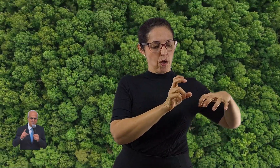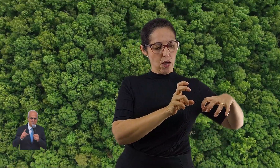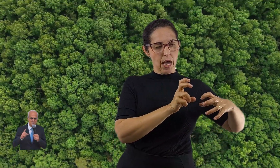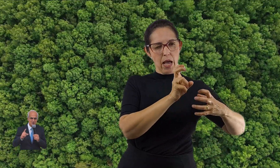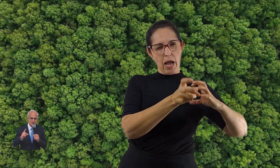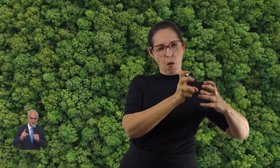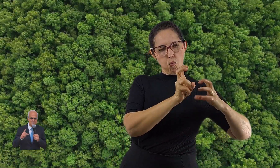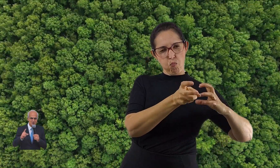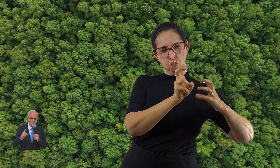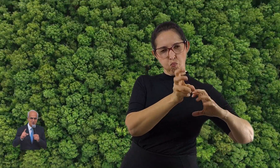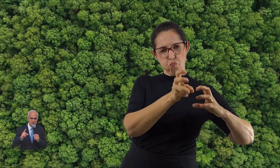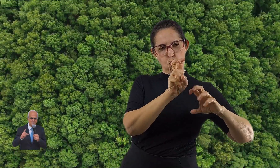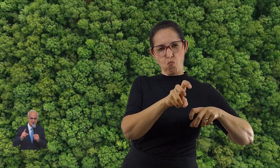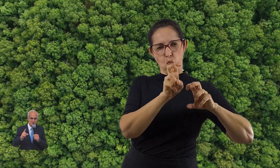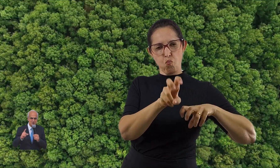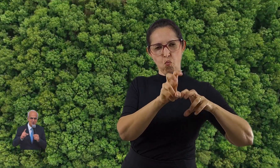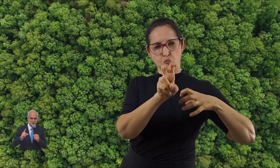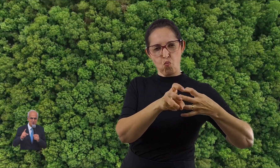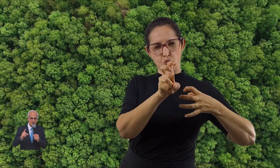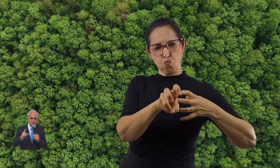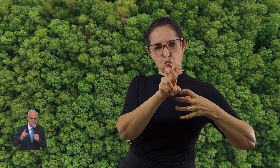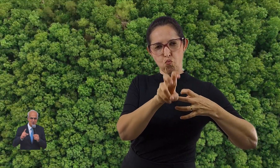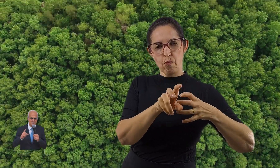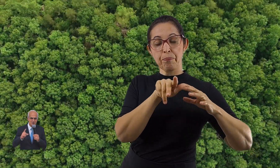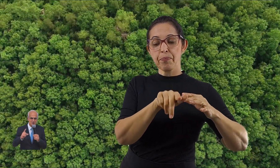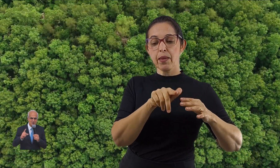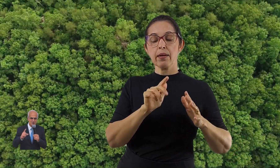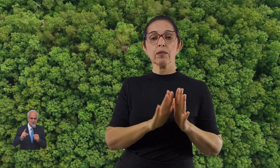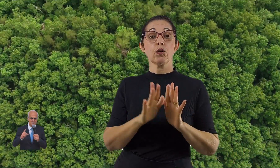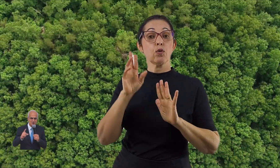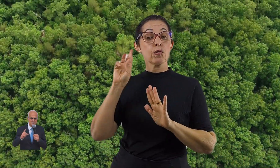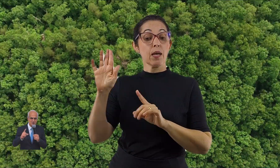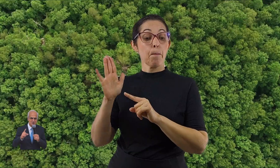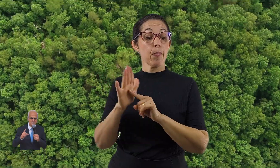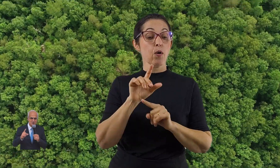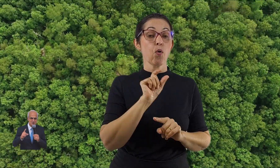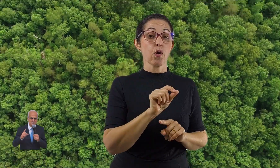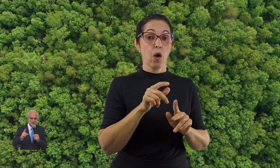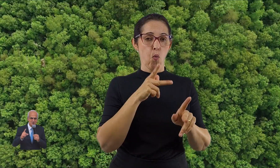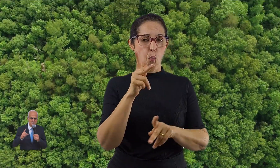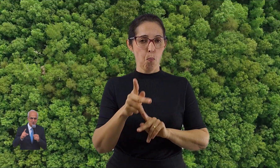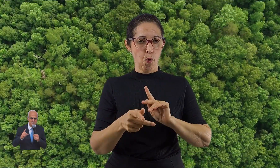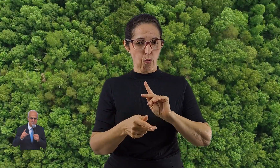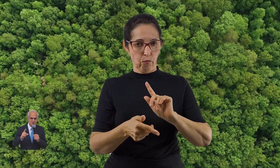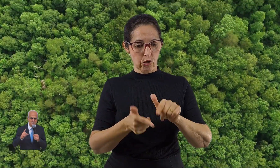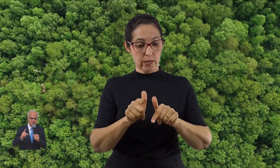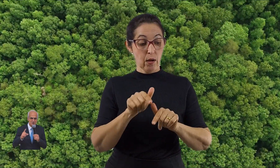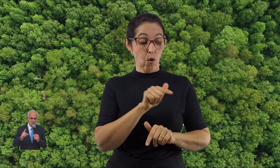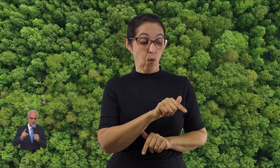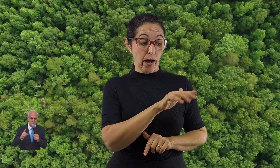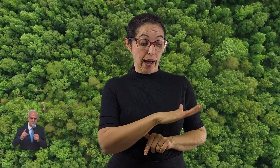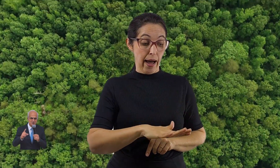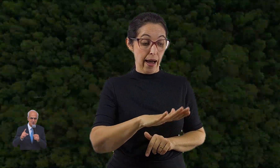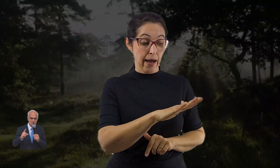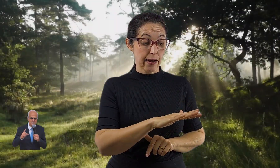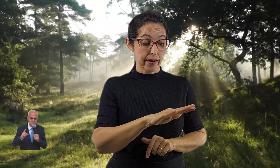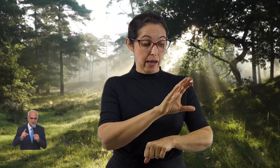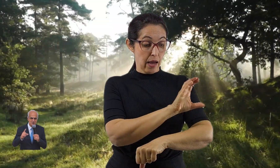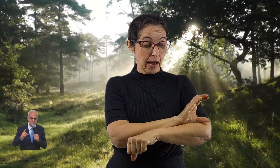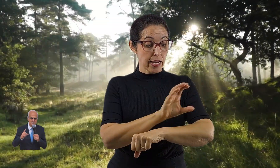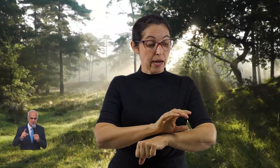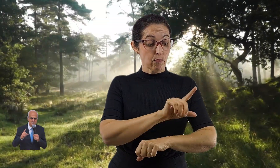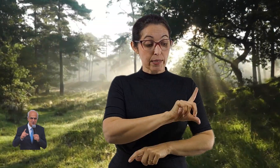o Senhor disse que daria aquela terra, aquele povo, disse: olha, vocês vão tirar todo o povo daquela terra, de Canaã, a